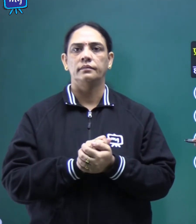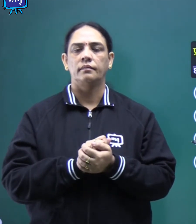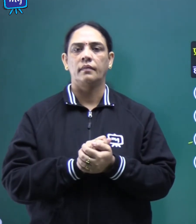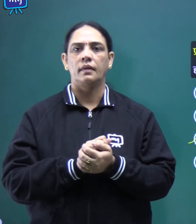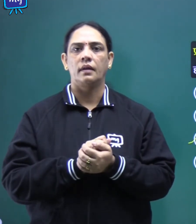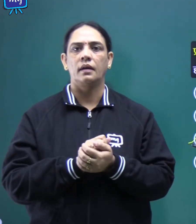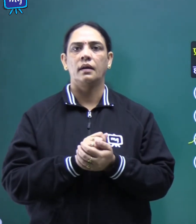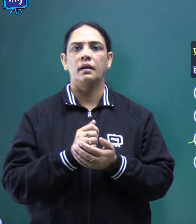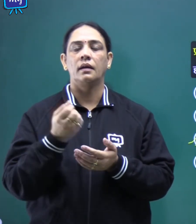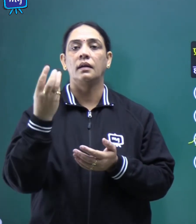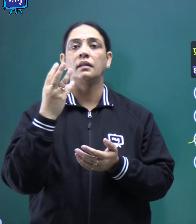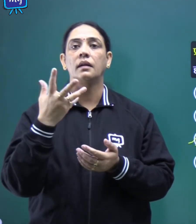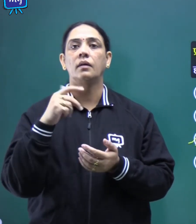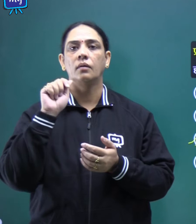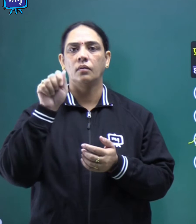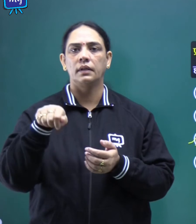कितने होते हैं?